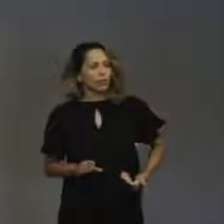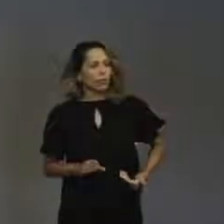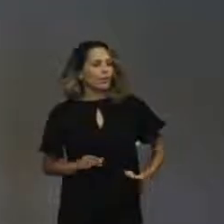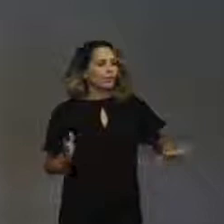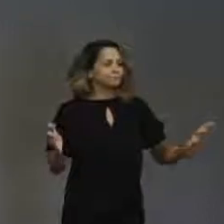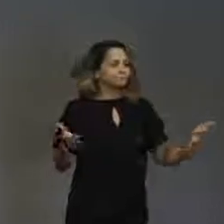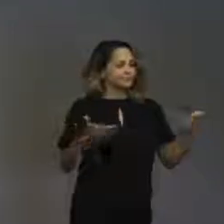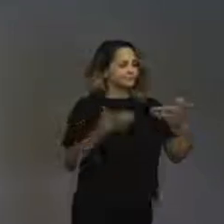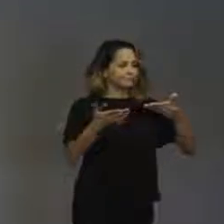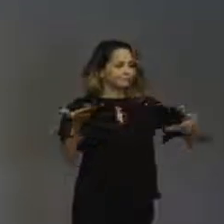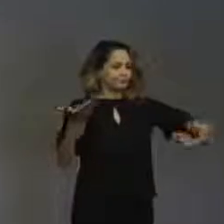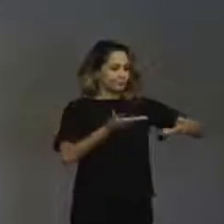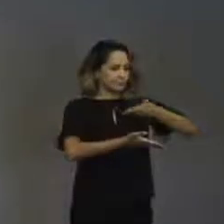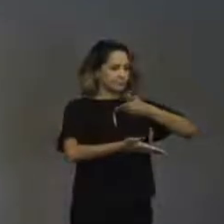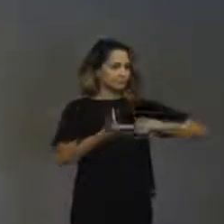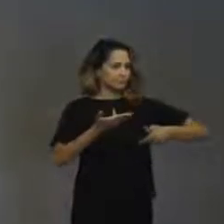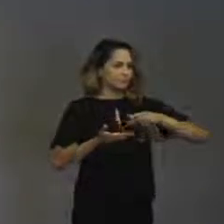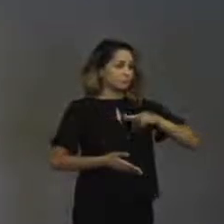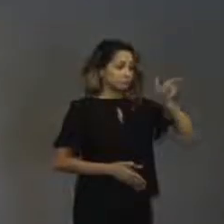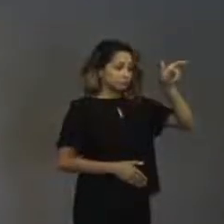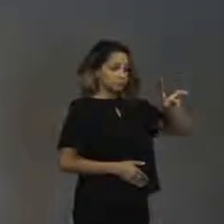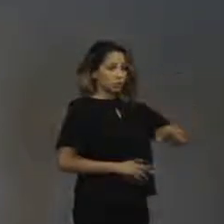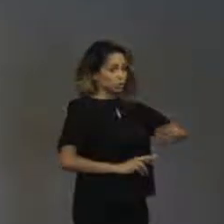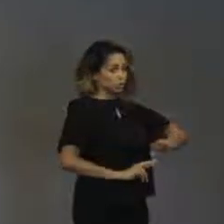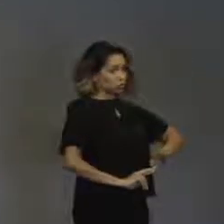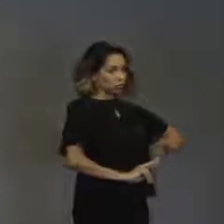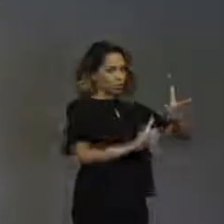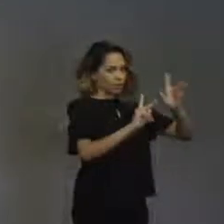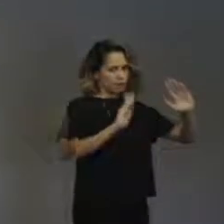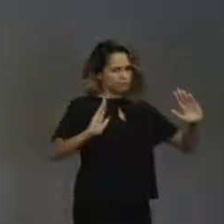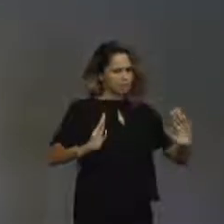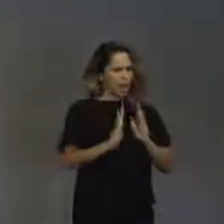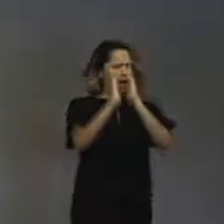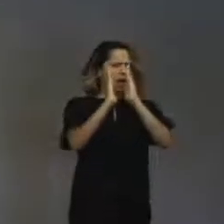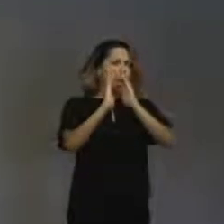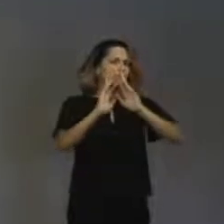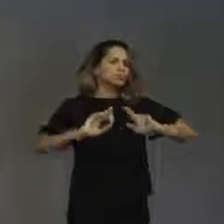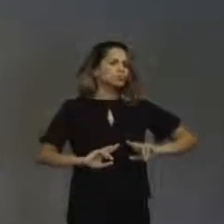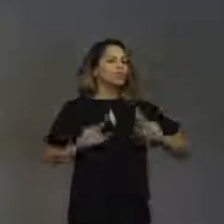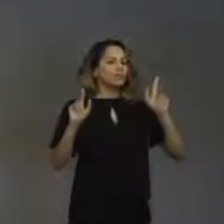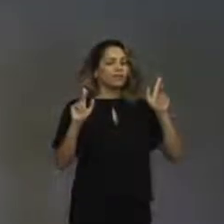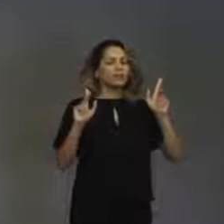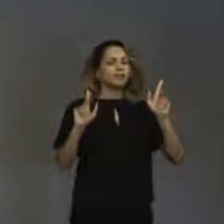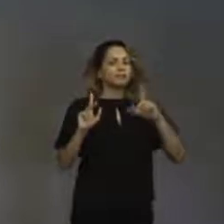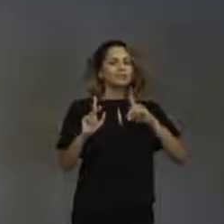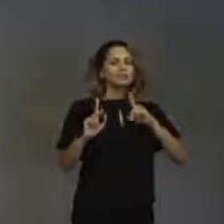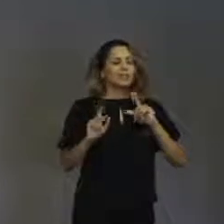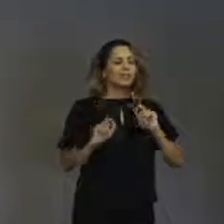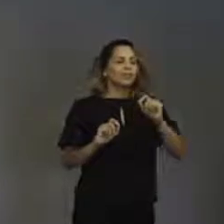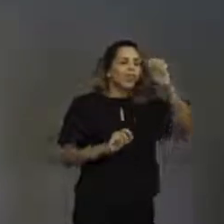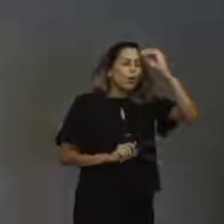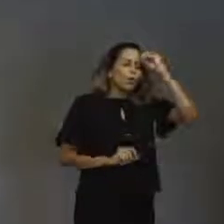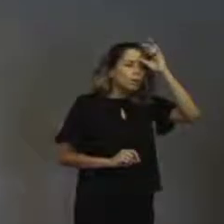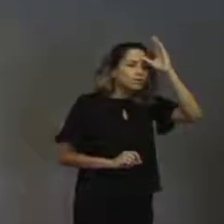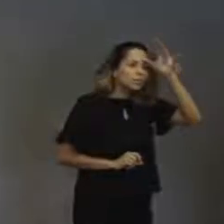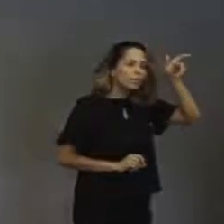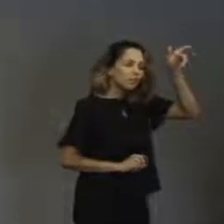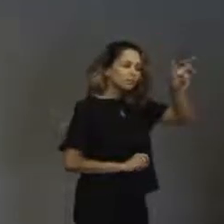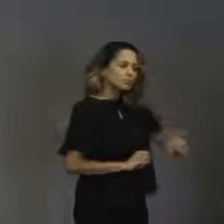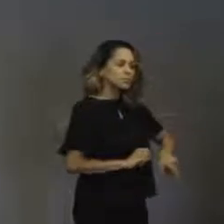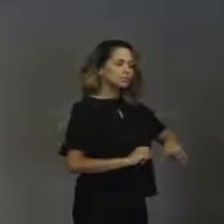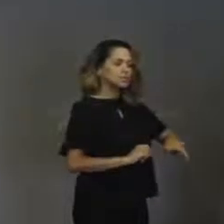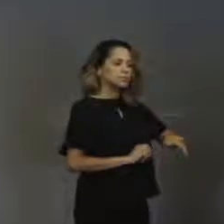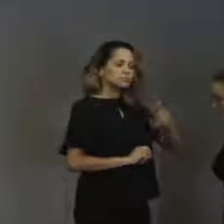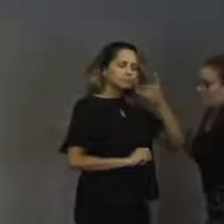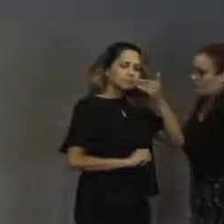completamente distinto, e é um ator que tem um choque muito forte com aquilo que eu estava falando antes, do conhecimento, né, dos técnicos da